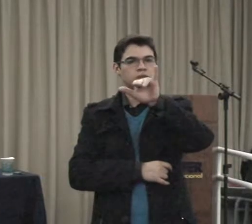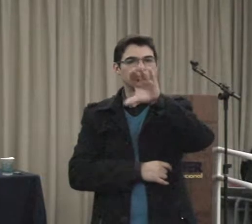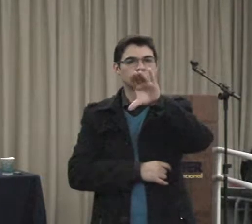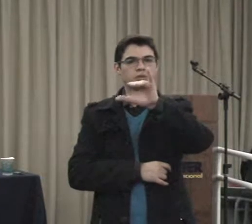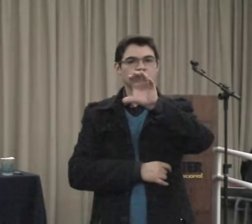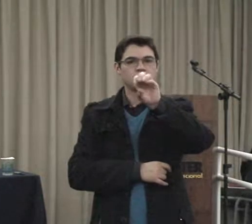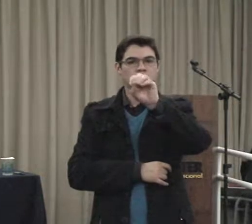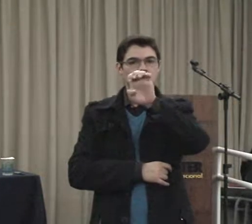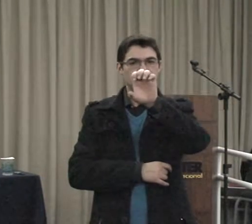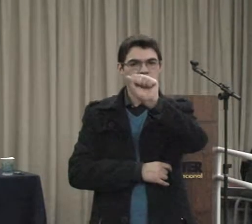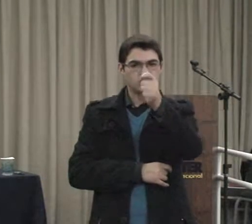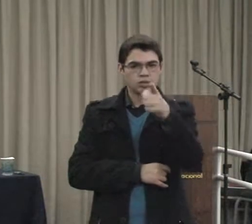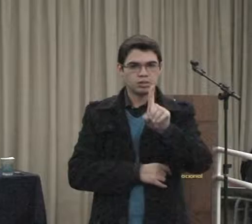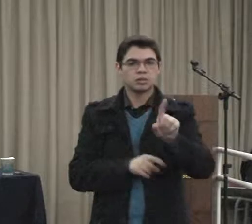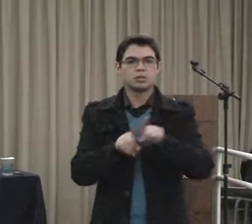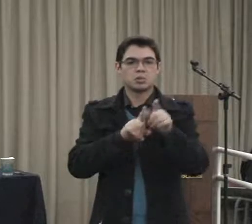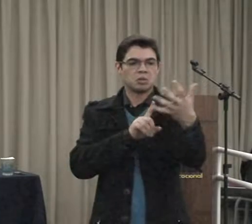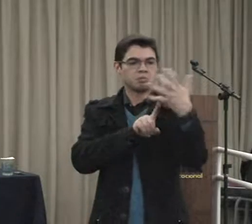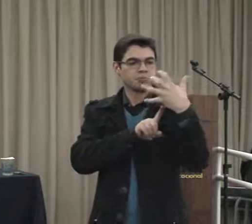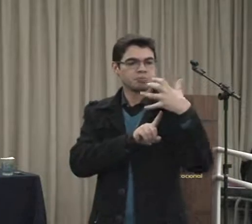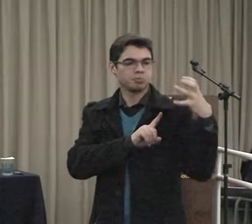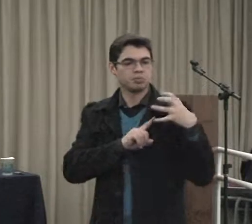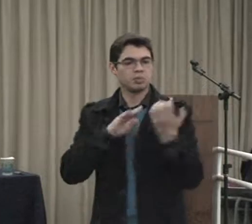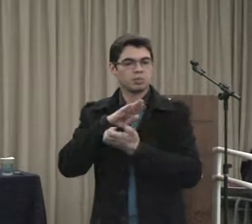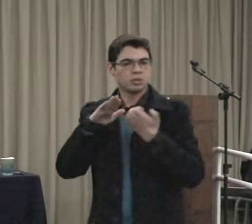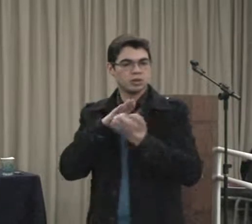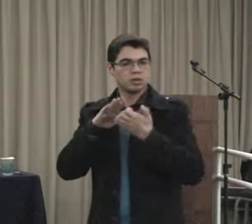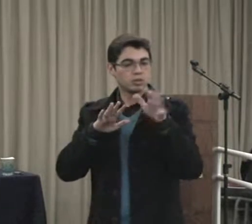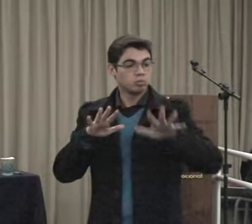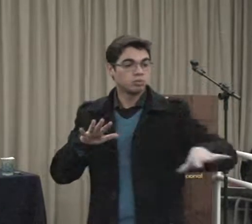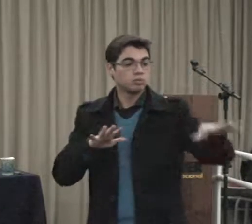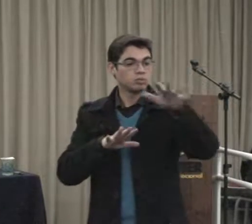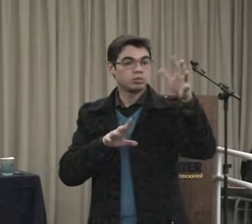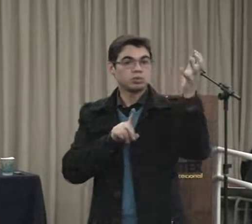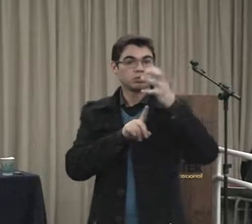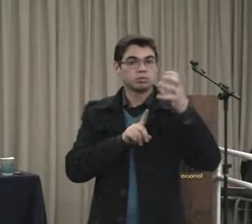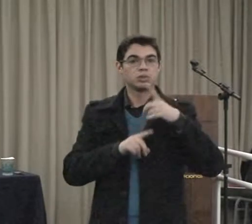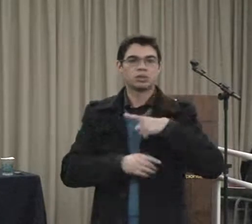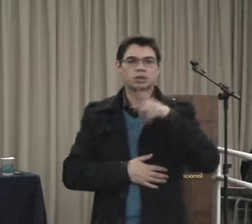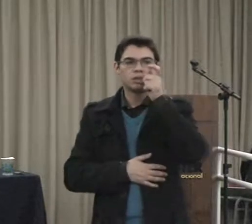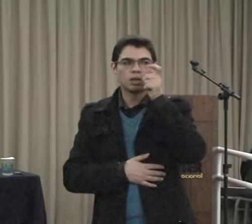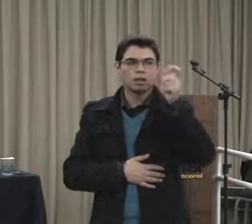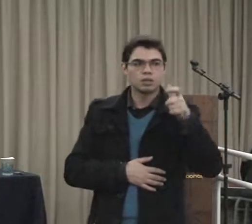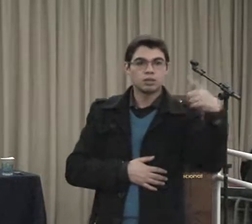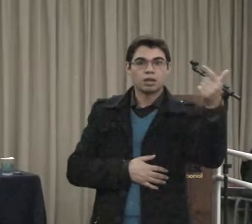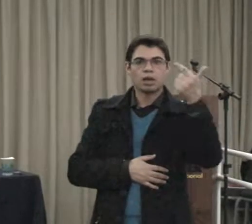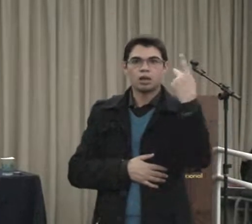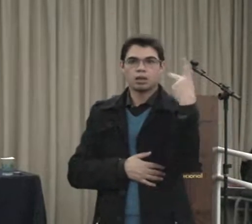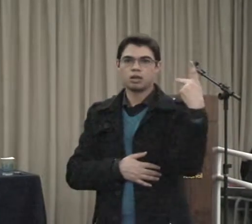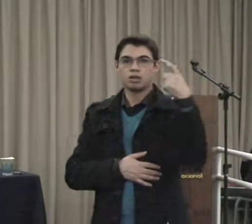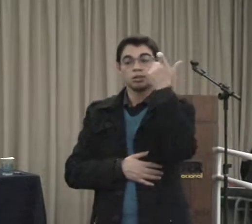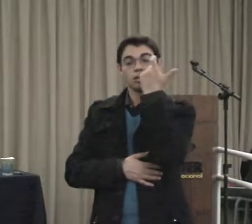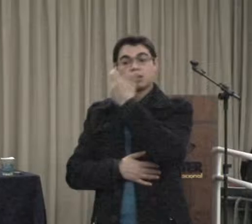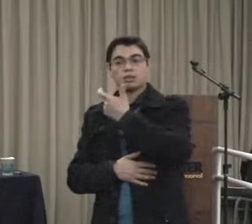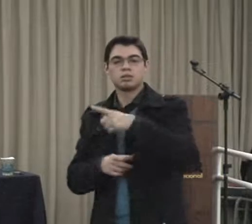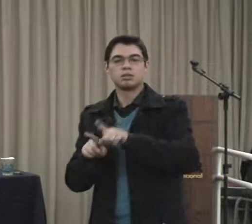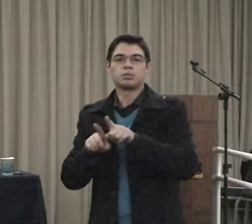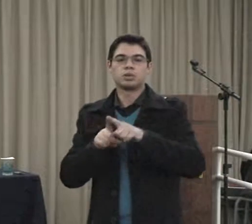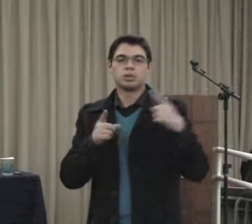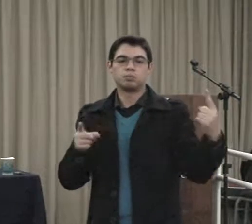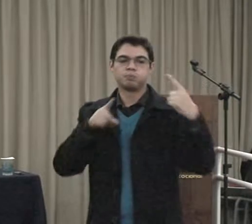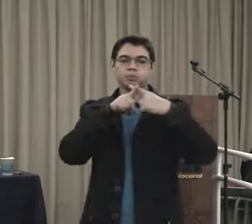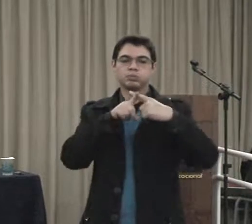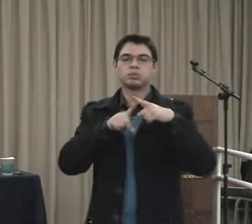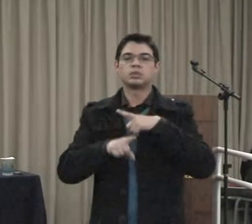também influenciam na vida desta empresa. Então, quando esse interesse da empresa se cruza, se sobrepõe com os interesses dos stakeholders, você